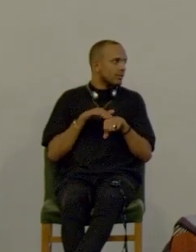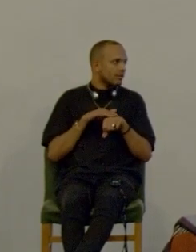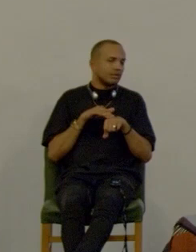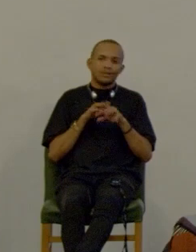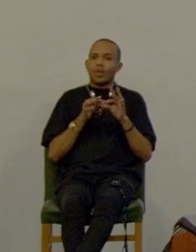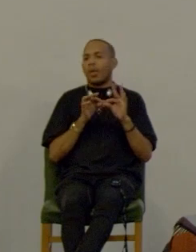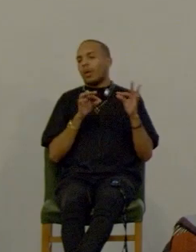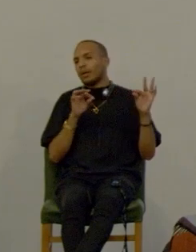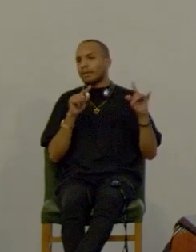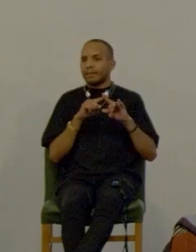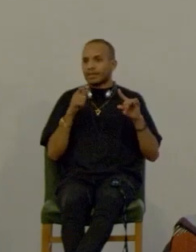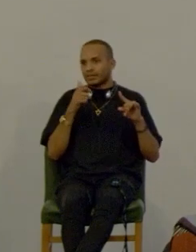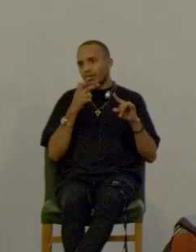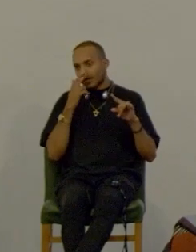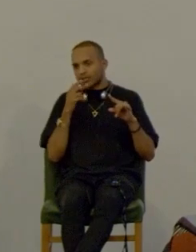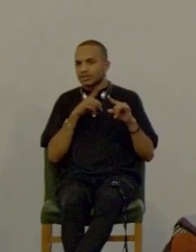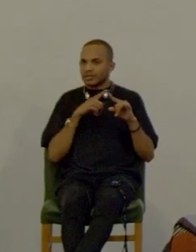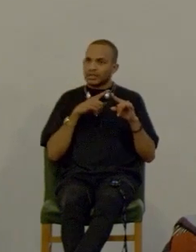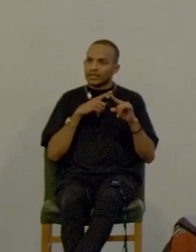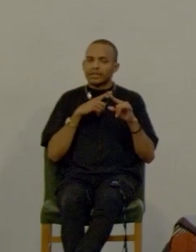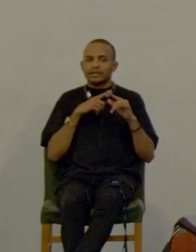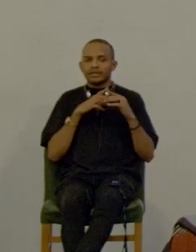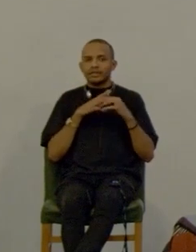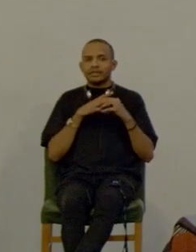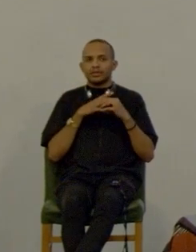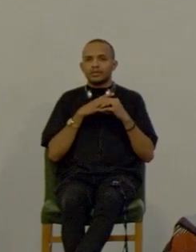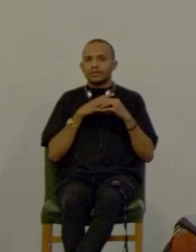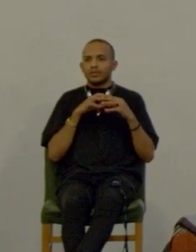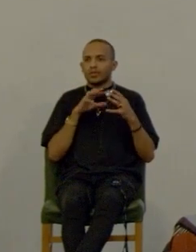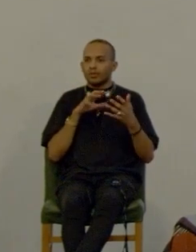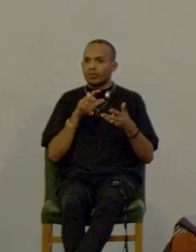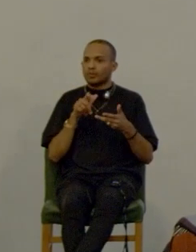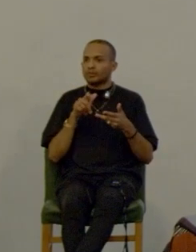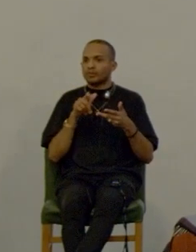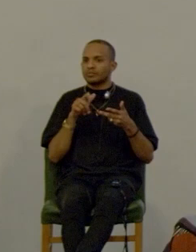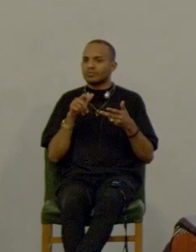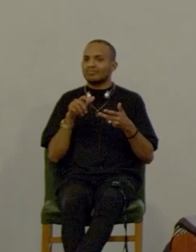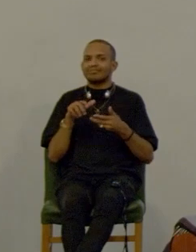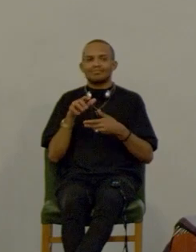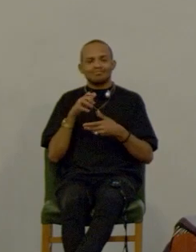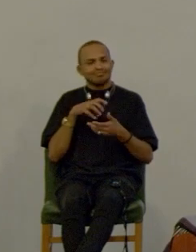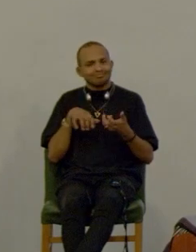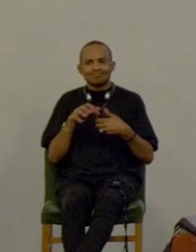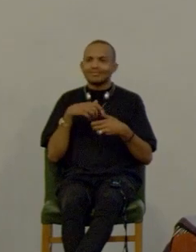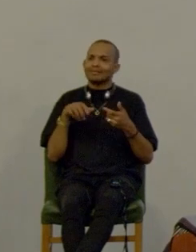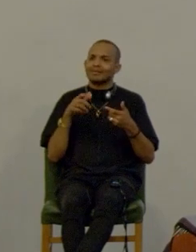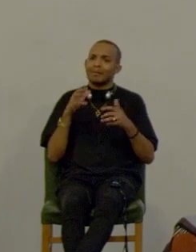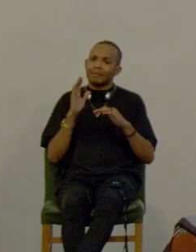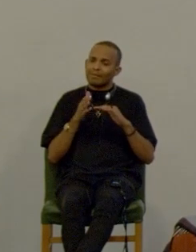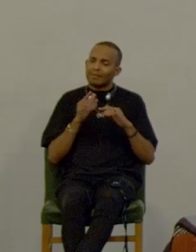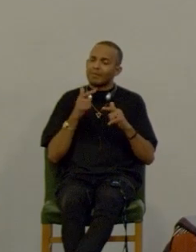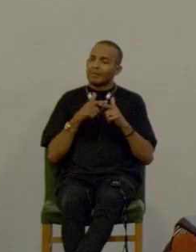conversa longa, né? Mas eu acho que o mundo é assim, ele é terrível, o mundo contemporâneo, mas ele é